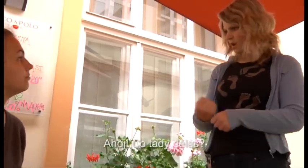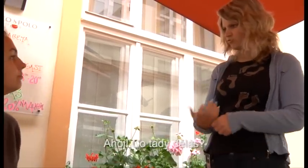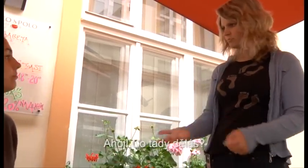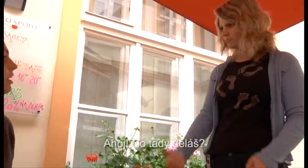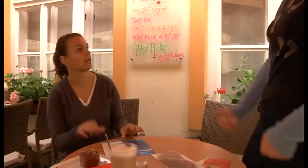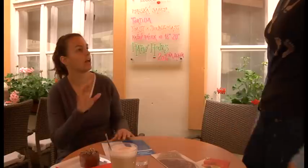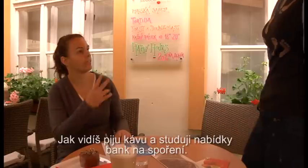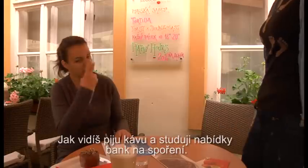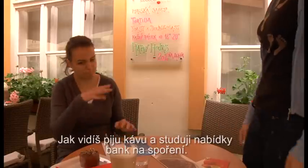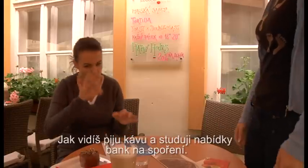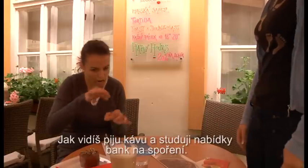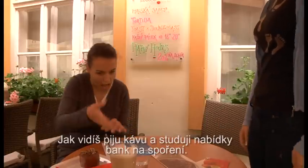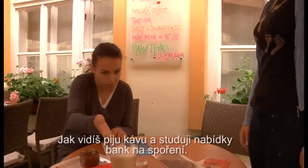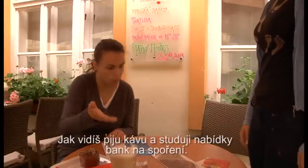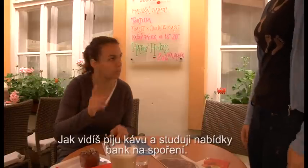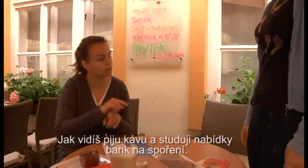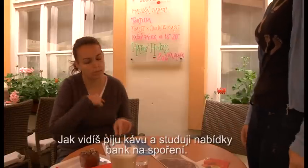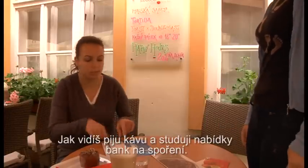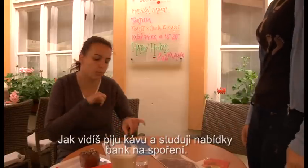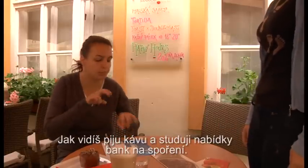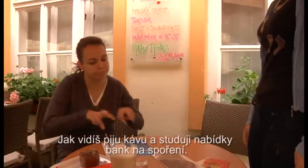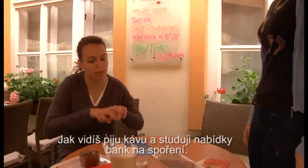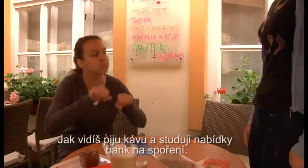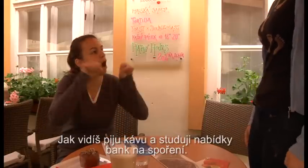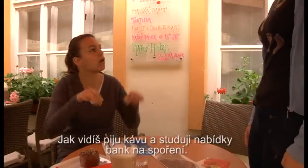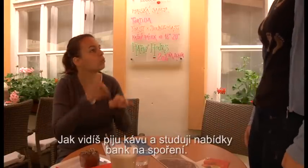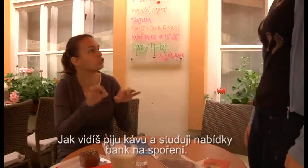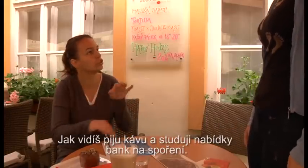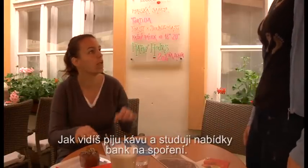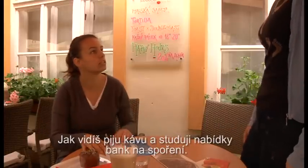Ahoj, co tady děláš? Jak vidíš, piju kávu a studuju nabídky bank na spoření.